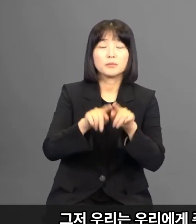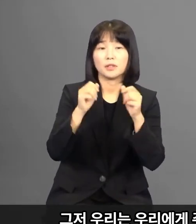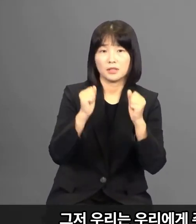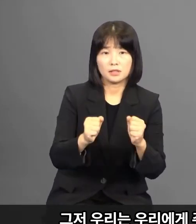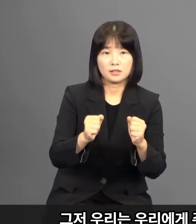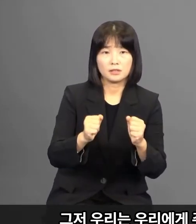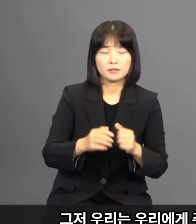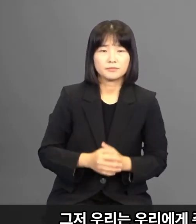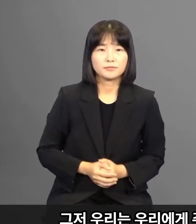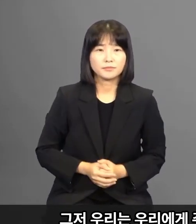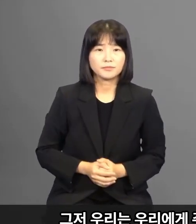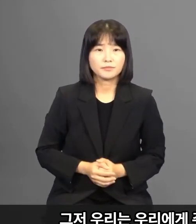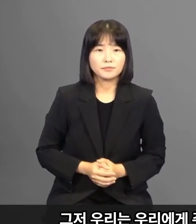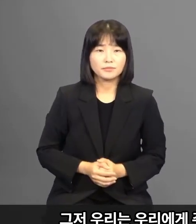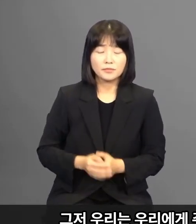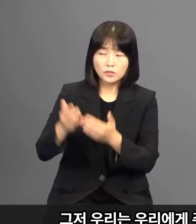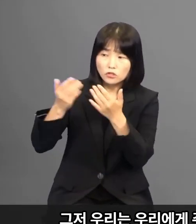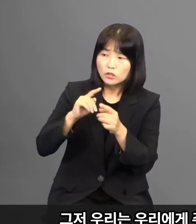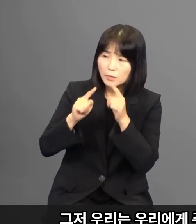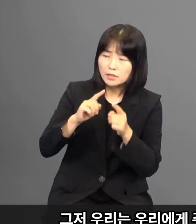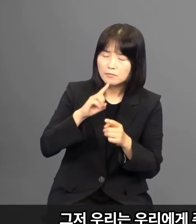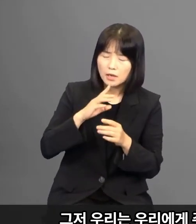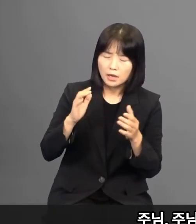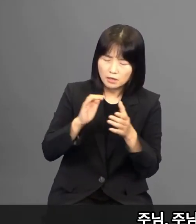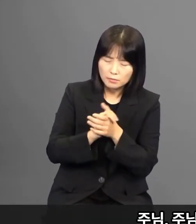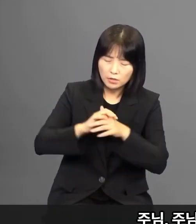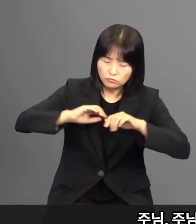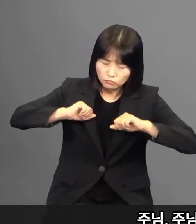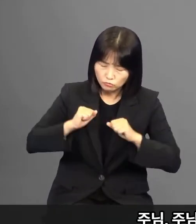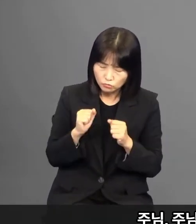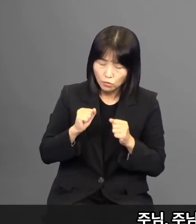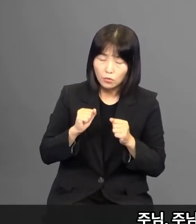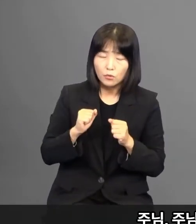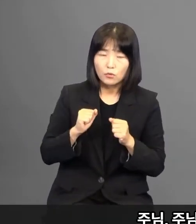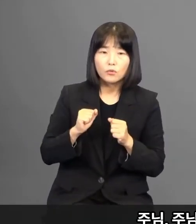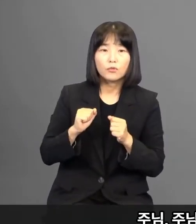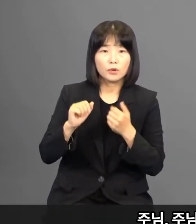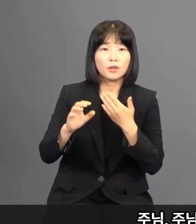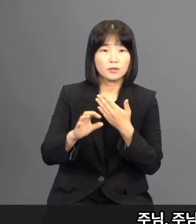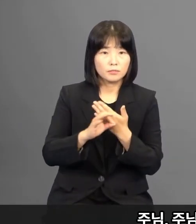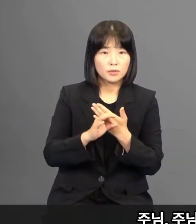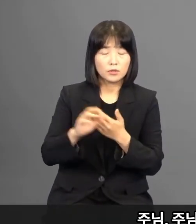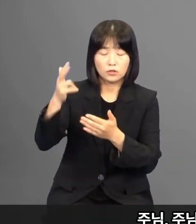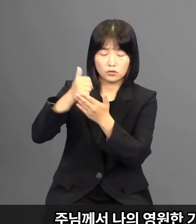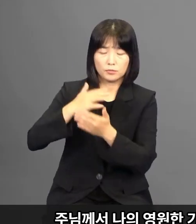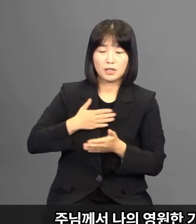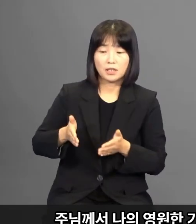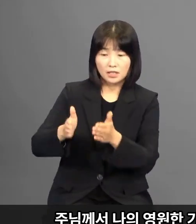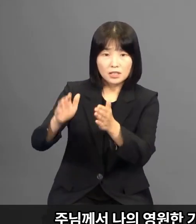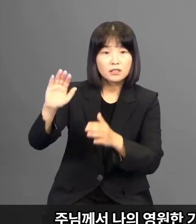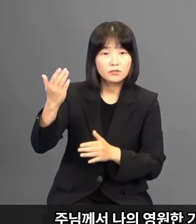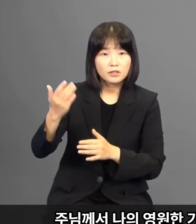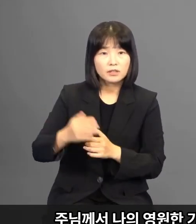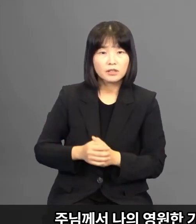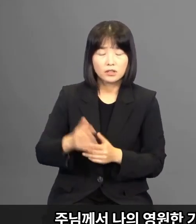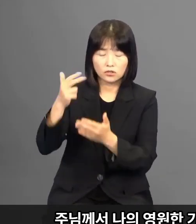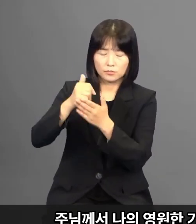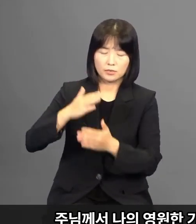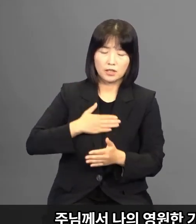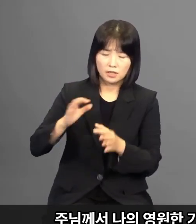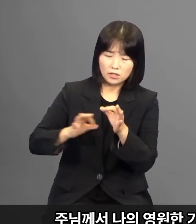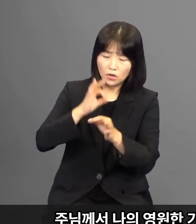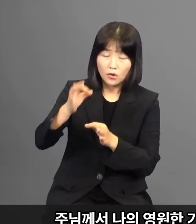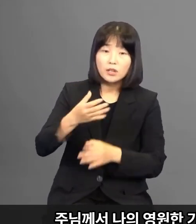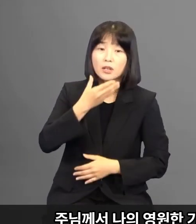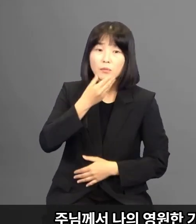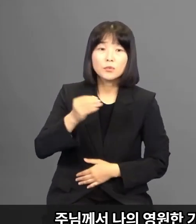우리 주시는 말씀에만 아멘하고 순종하면 주님께서 내 길이 되시니까, 주님께서 나의 영원한 기업